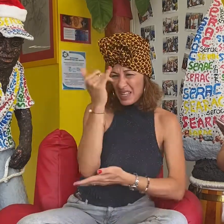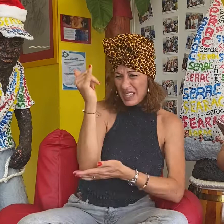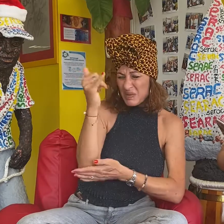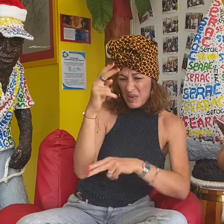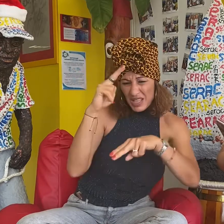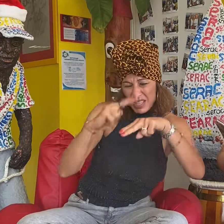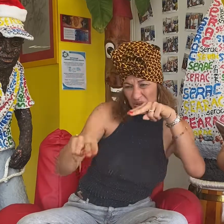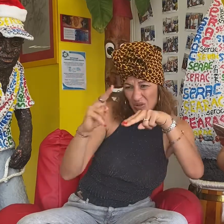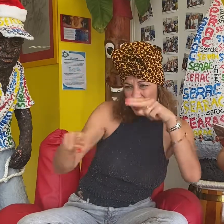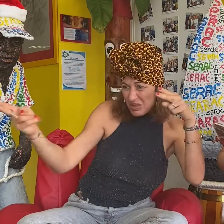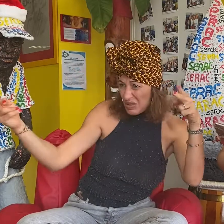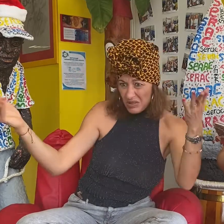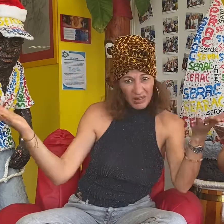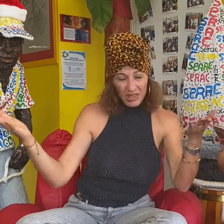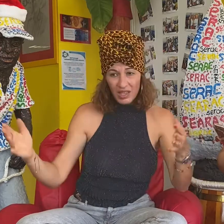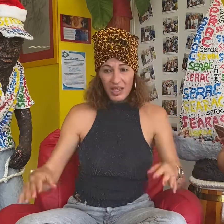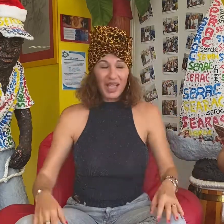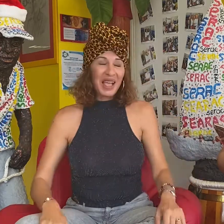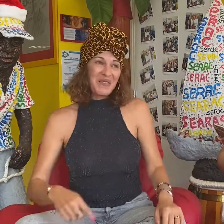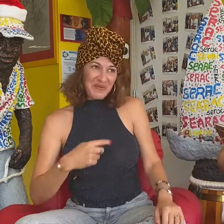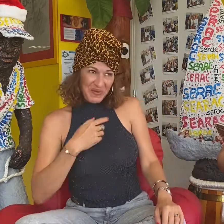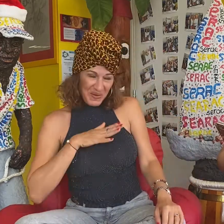J'aime les laver.